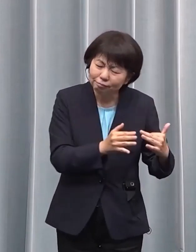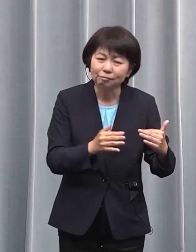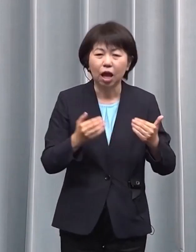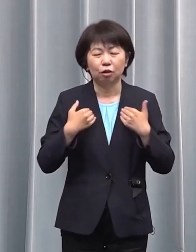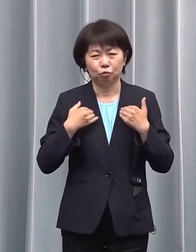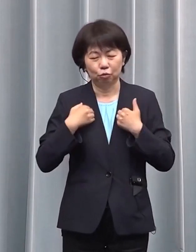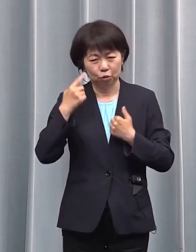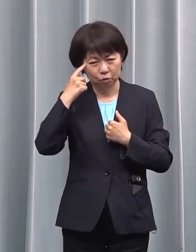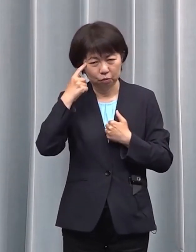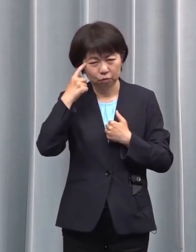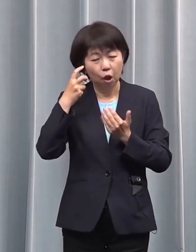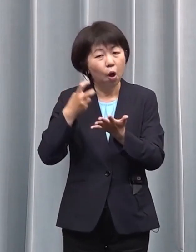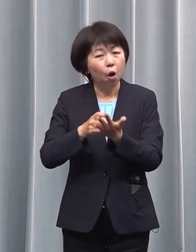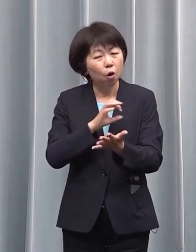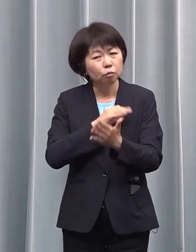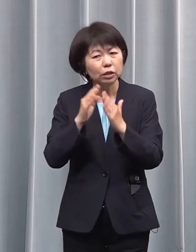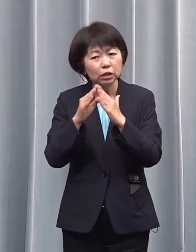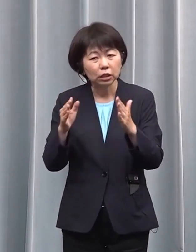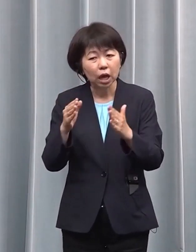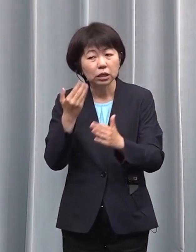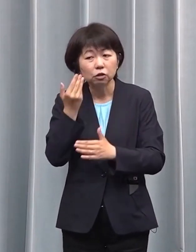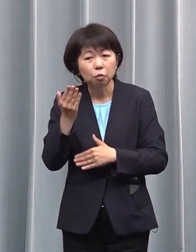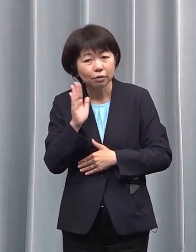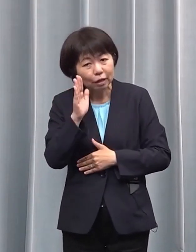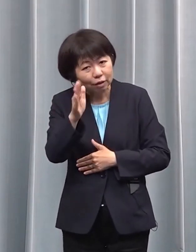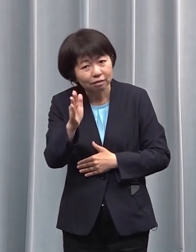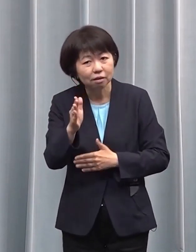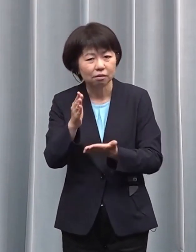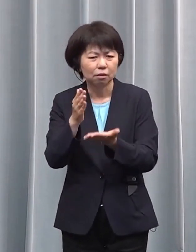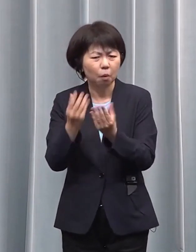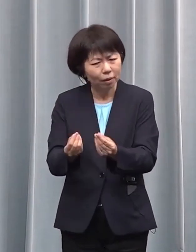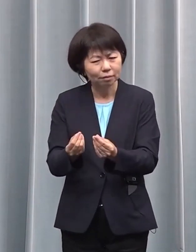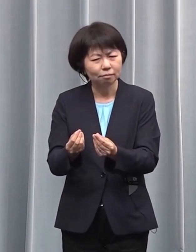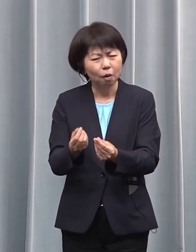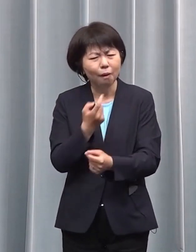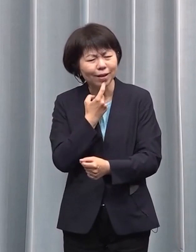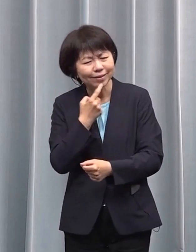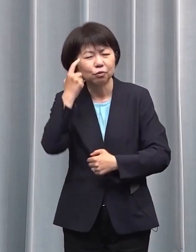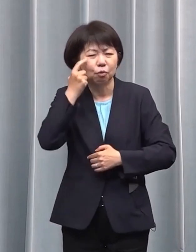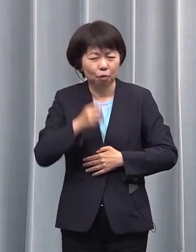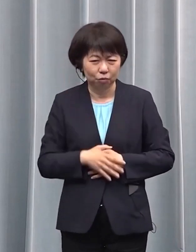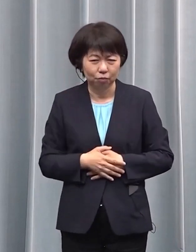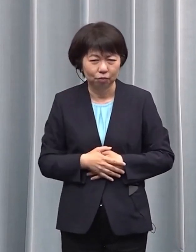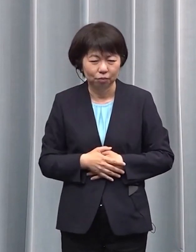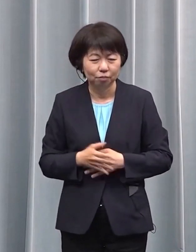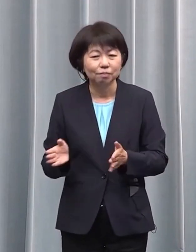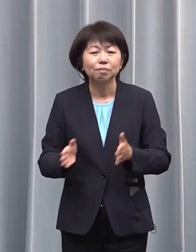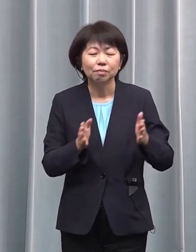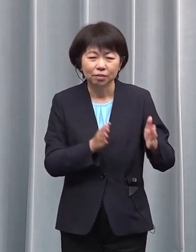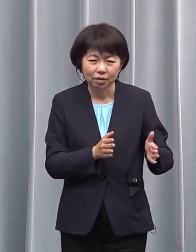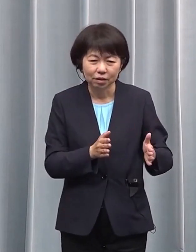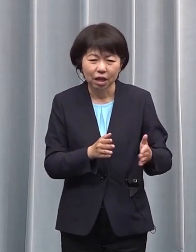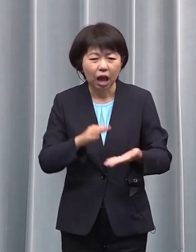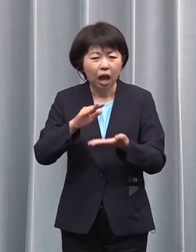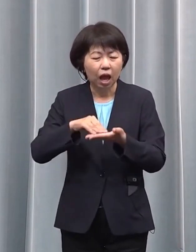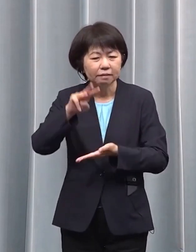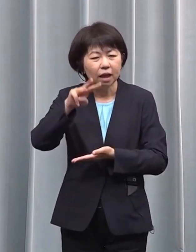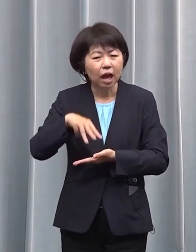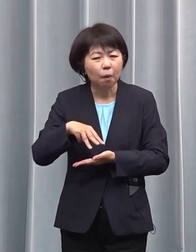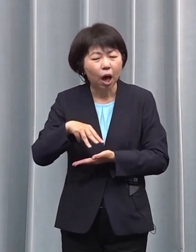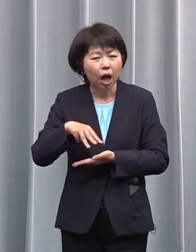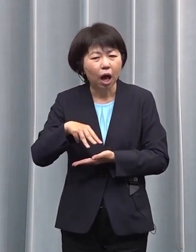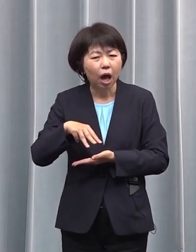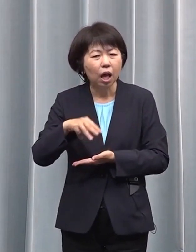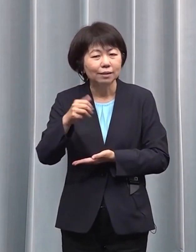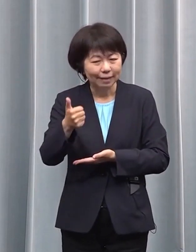ださいだけでは済まされないじゃないかなと思っております。で、柳瀬さん以外の浅川さんという、自民党が推薦したとみられ